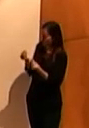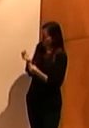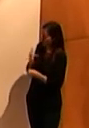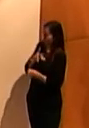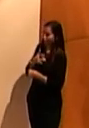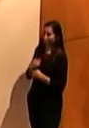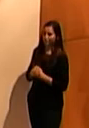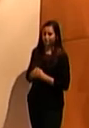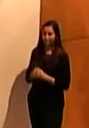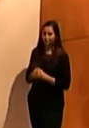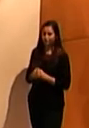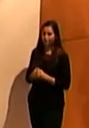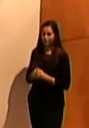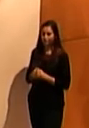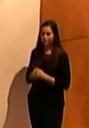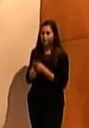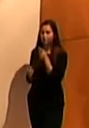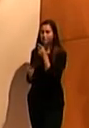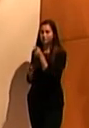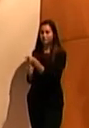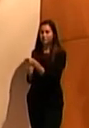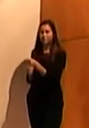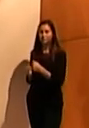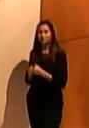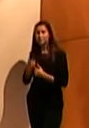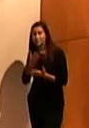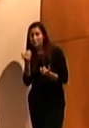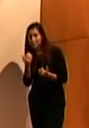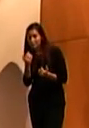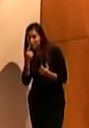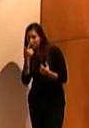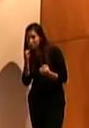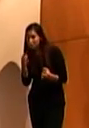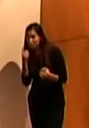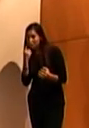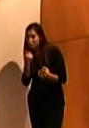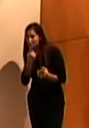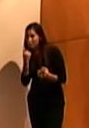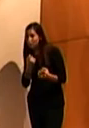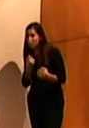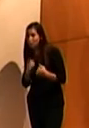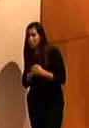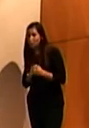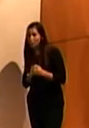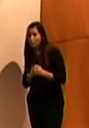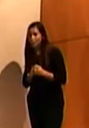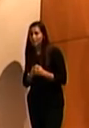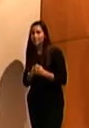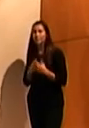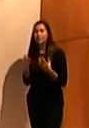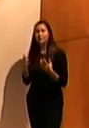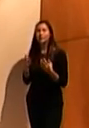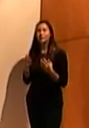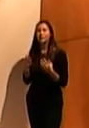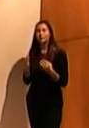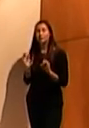Après, c'est un peu une question, voilà. Je ne sais pas, Sophie, par exemple, ou Marie-Noël, par rapport, voilà, ou comment ça a été vécu,